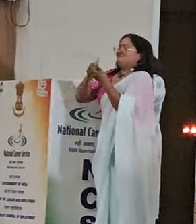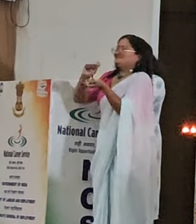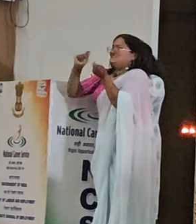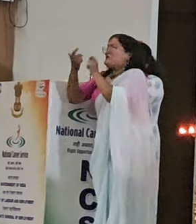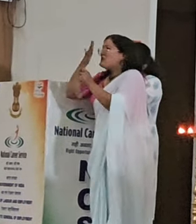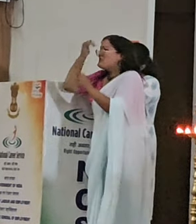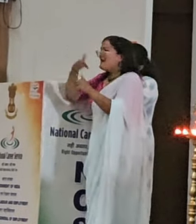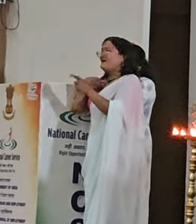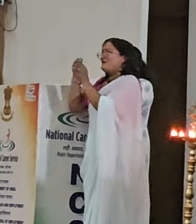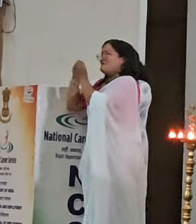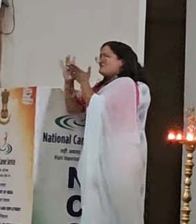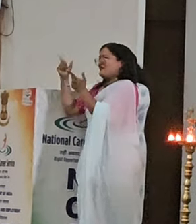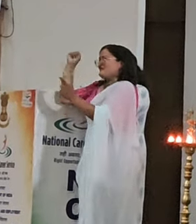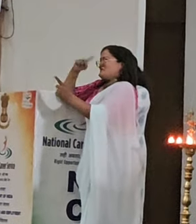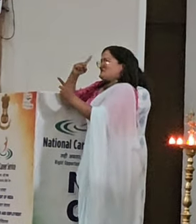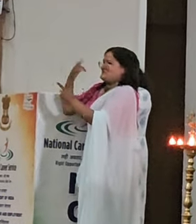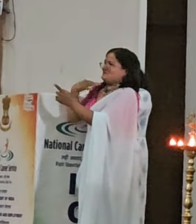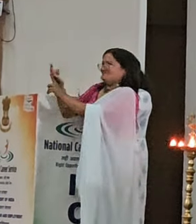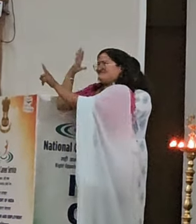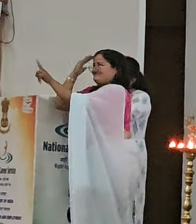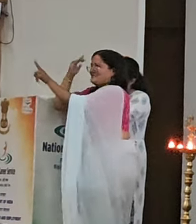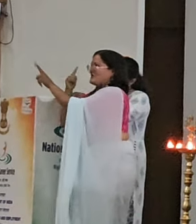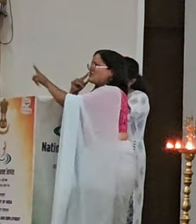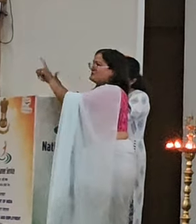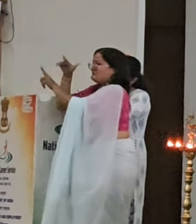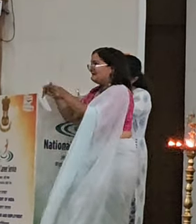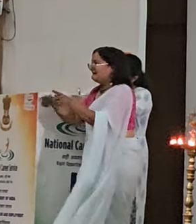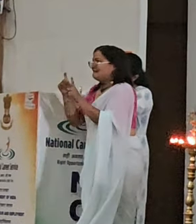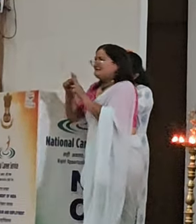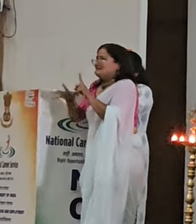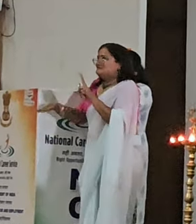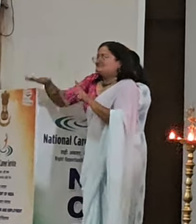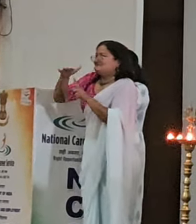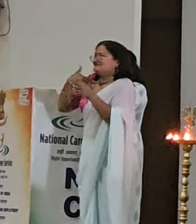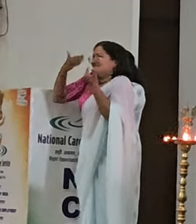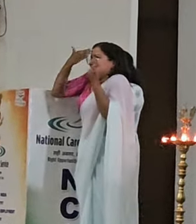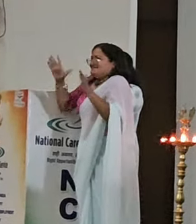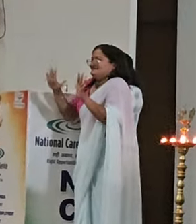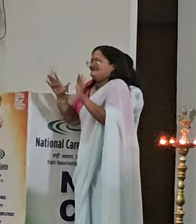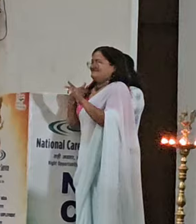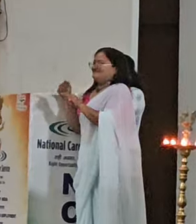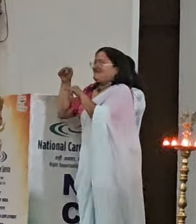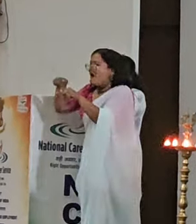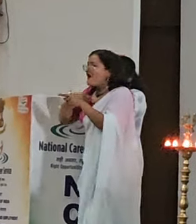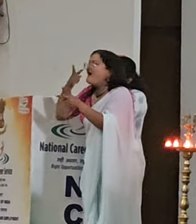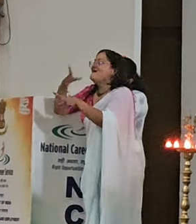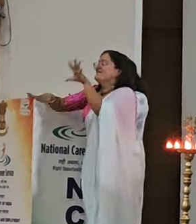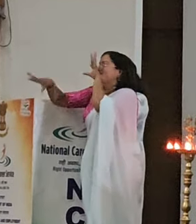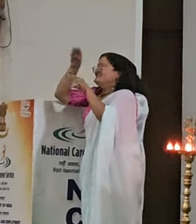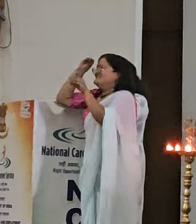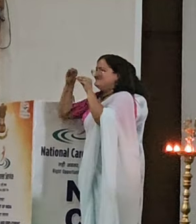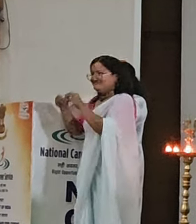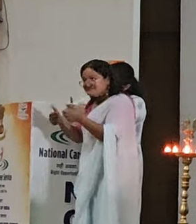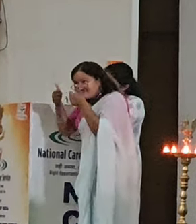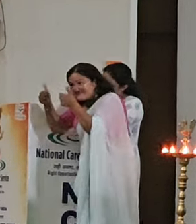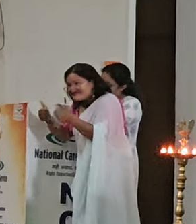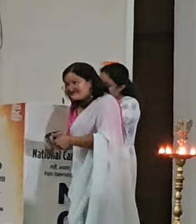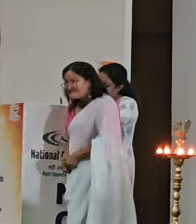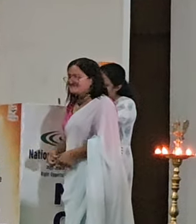सारे कैपेसिटी में इतने सारे लोग इकट्ठा हुए हैं, बट दिल्ली की एटमोसफेयर के बारे में मुझे नहीं पता है, ये जगह मेरे